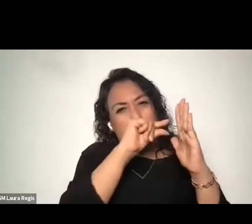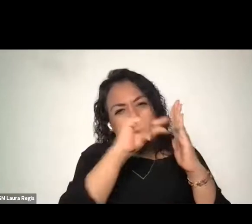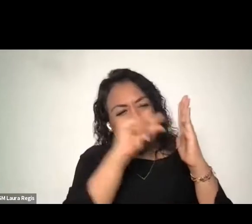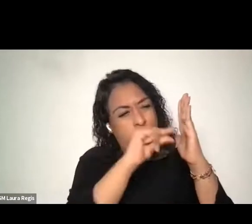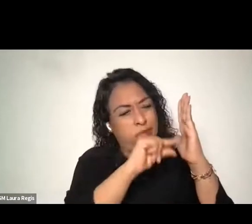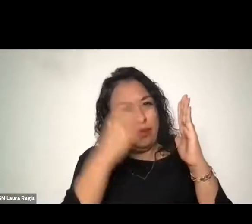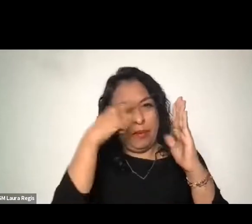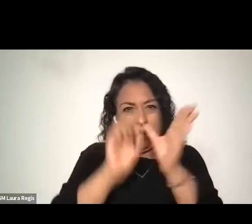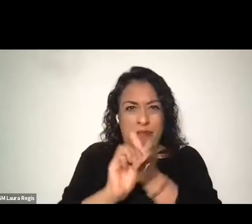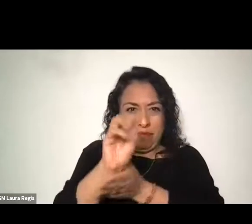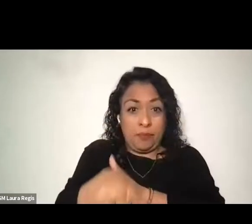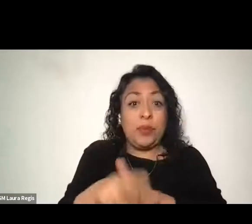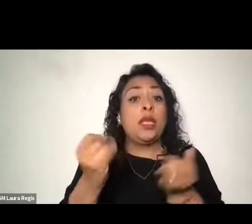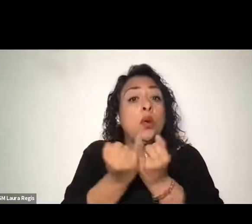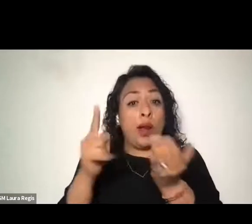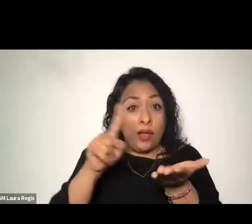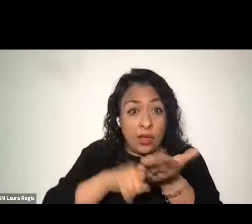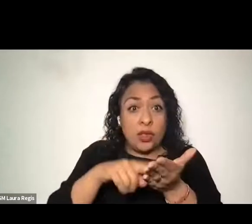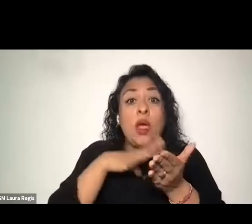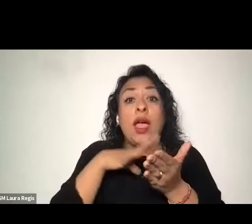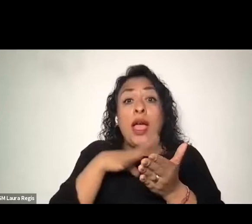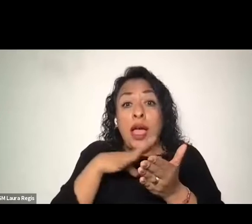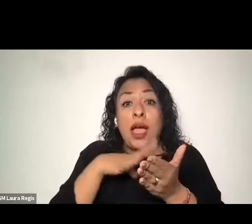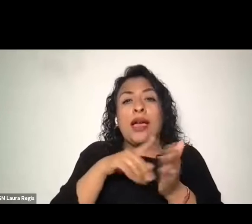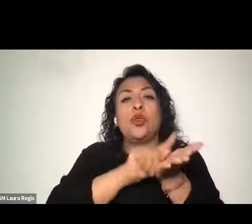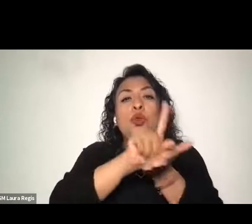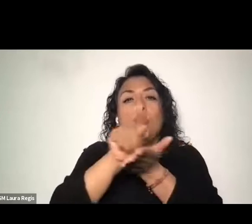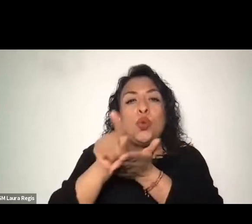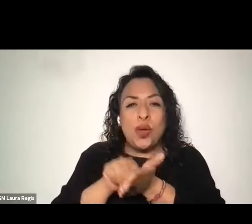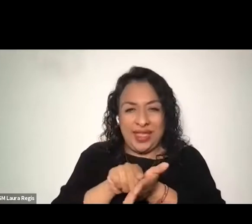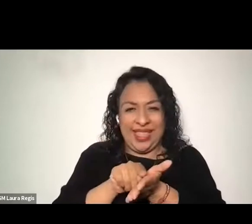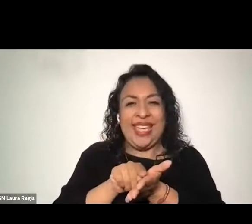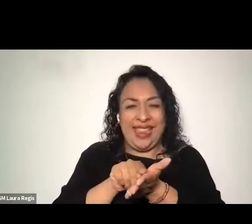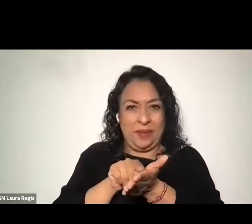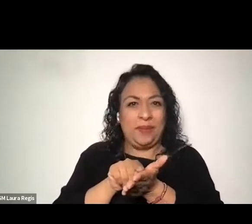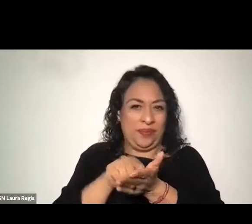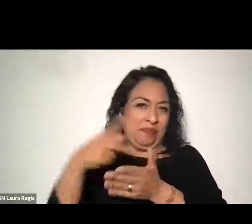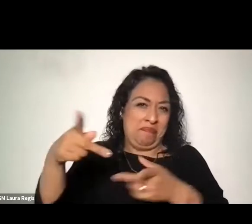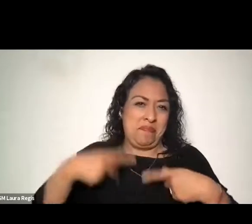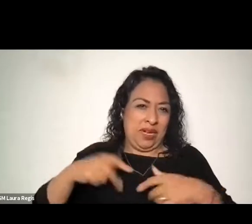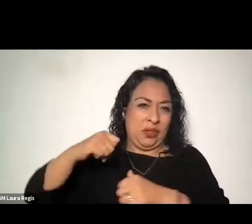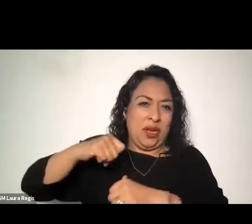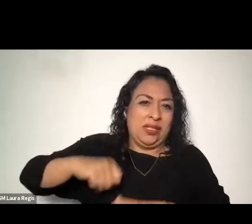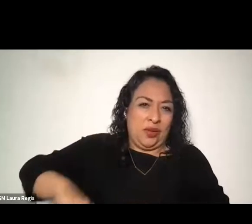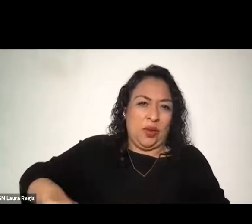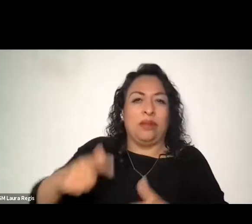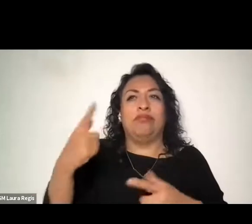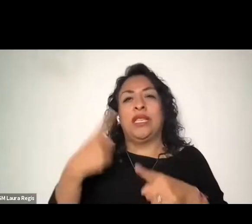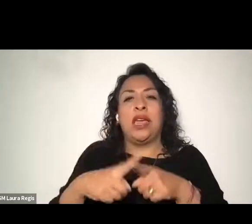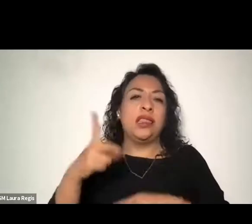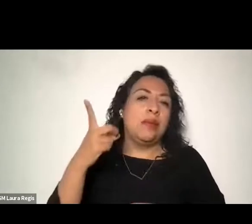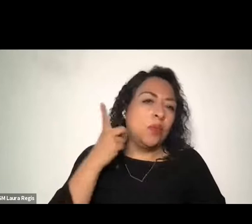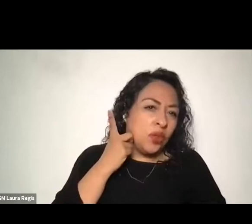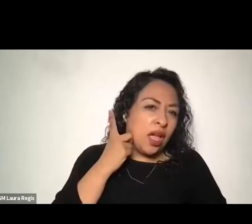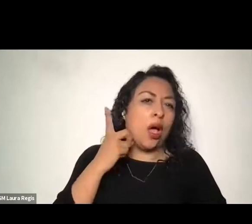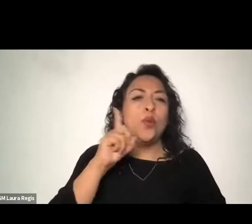el documento, también están las cuentas de Twitter de estas autoridades, de los diputados, las diputadas